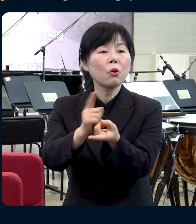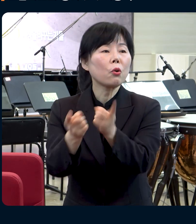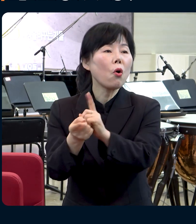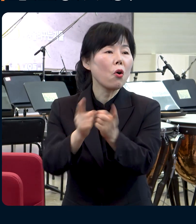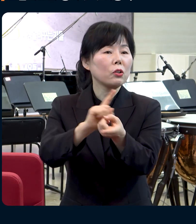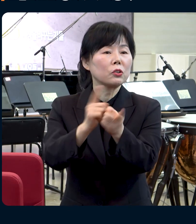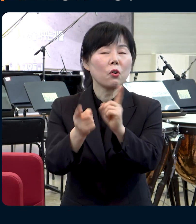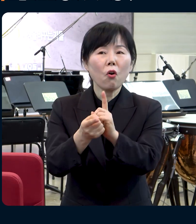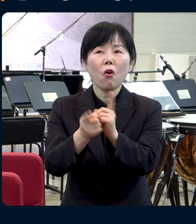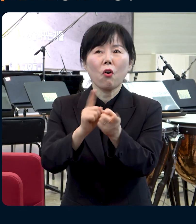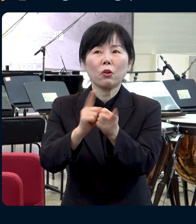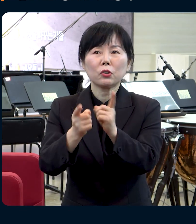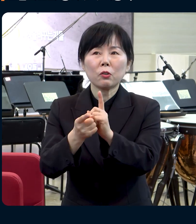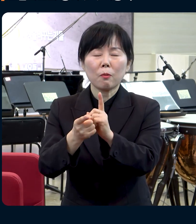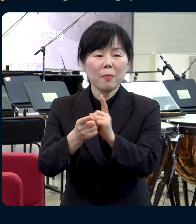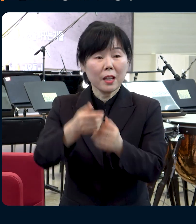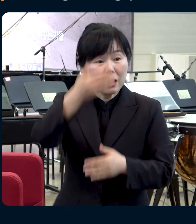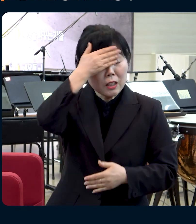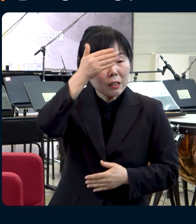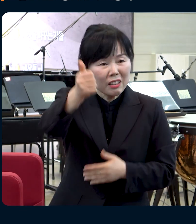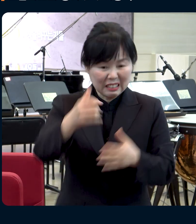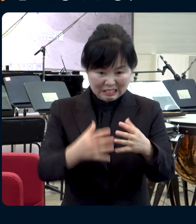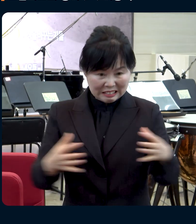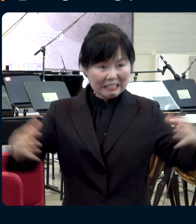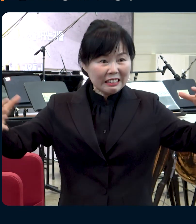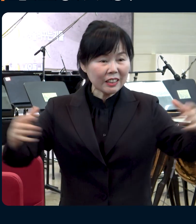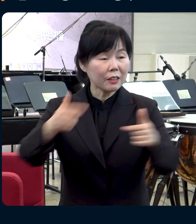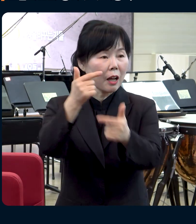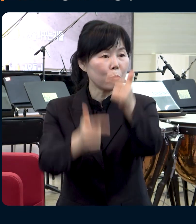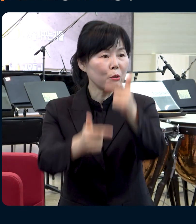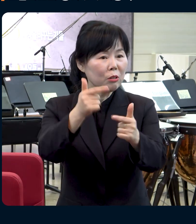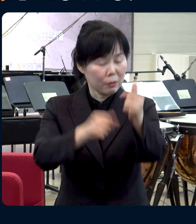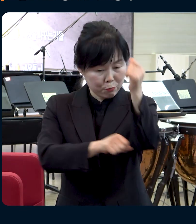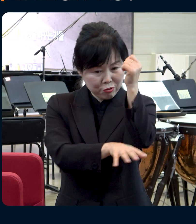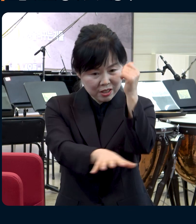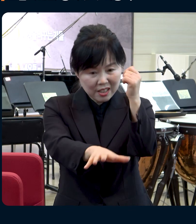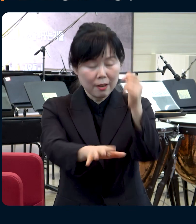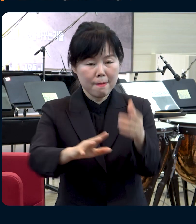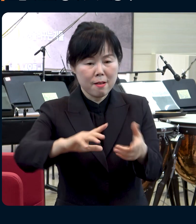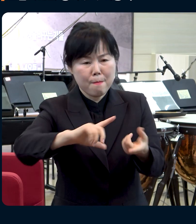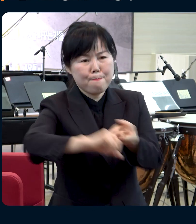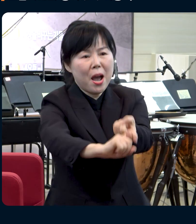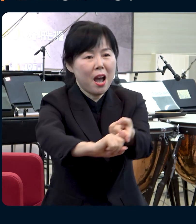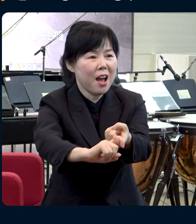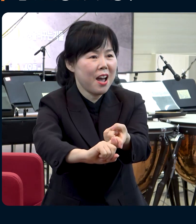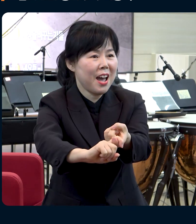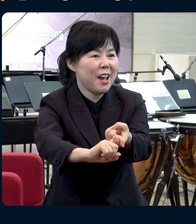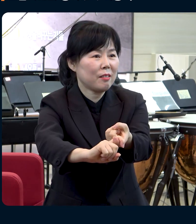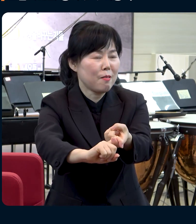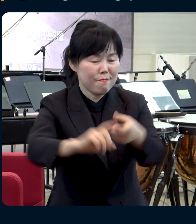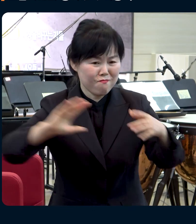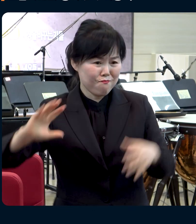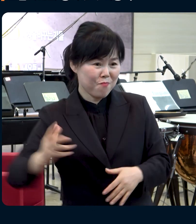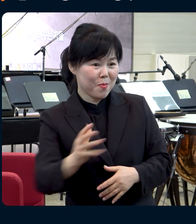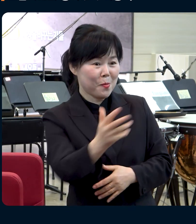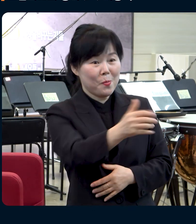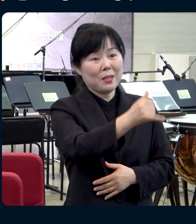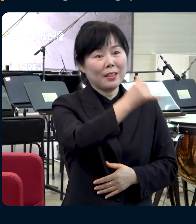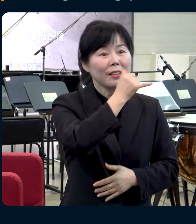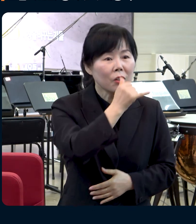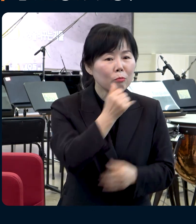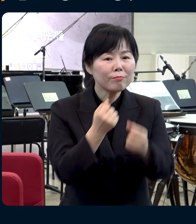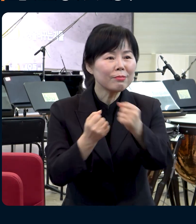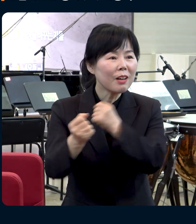제너럴 셔먼, 대장나무를 붙잡는 거예요. 대장나무를 꽉 붙잡으니까 아무리 폭풍이 불고 막 흔든다